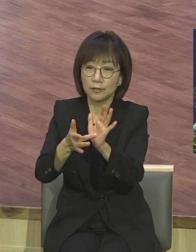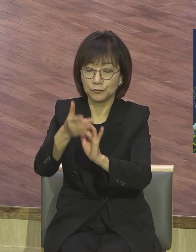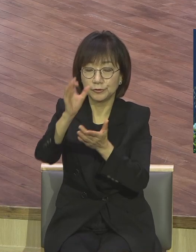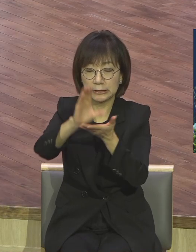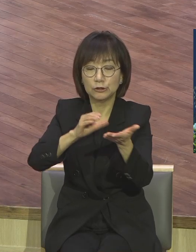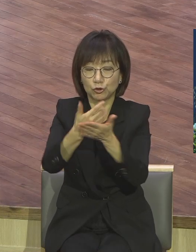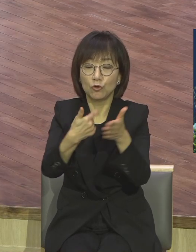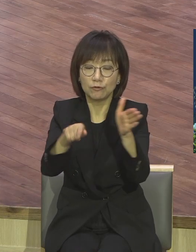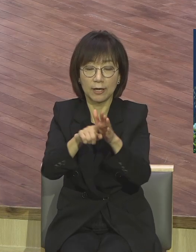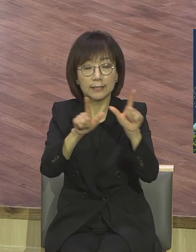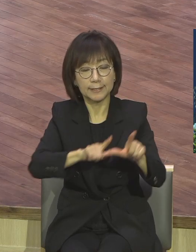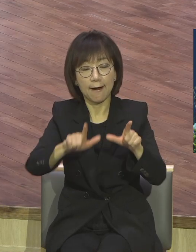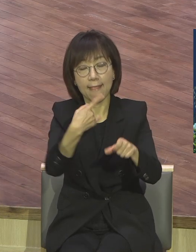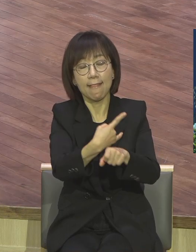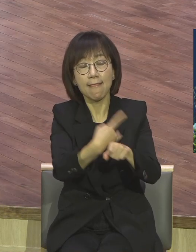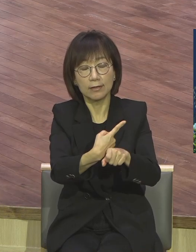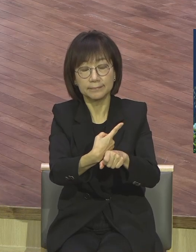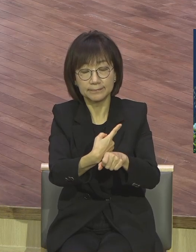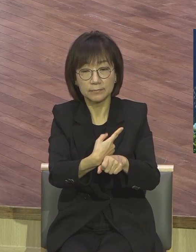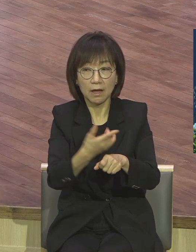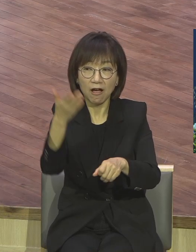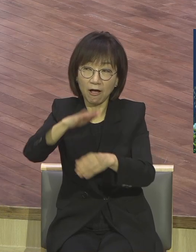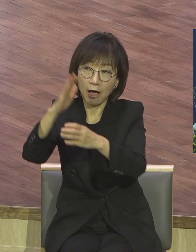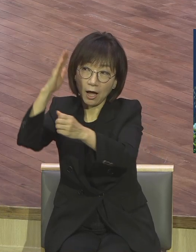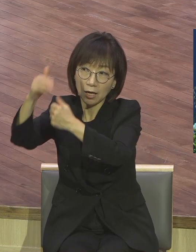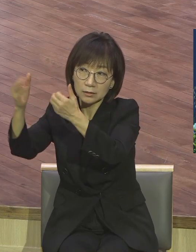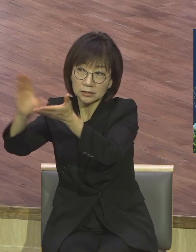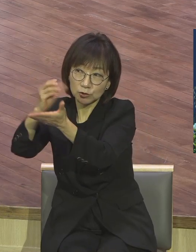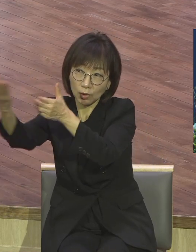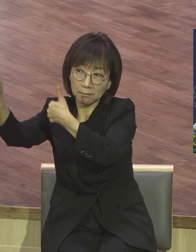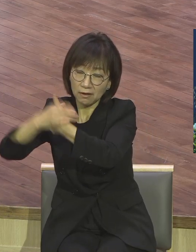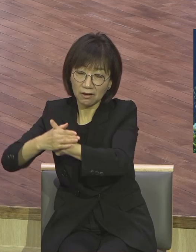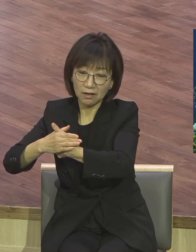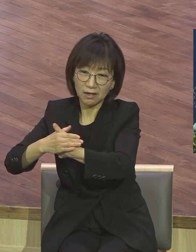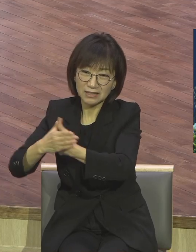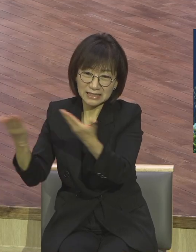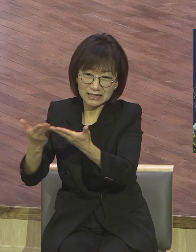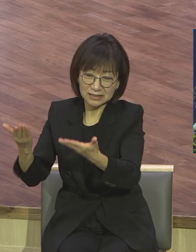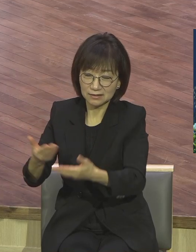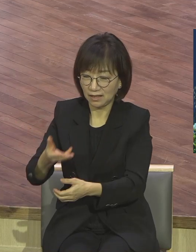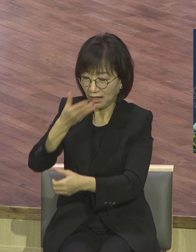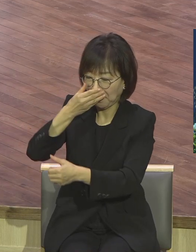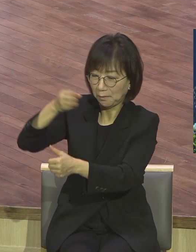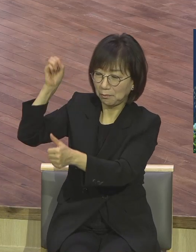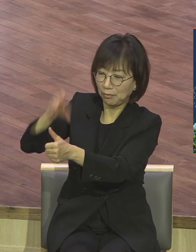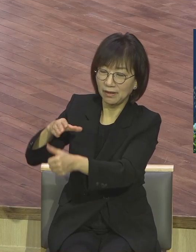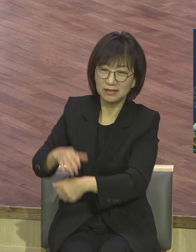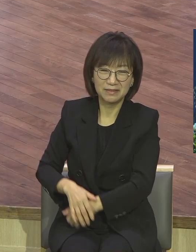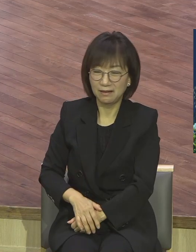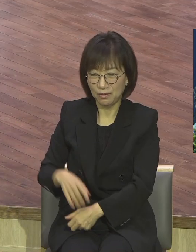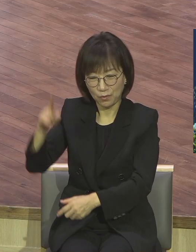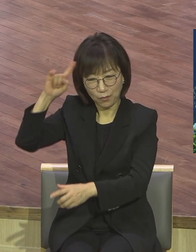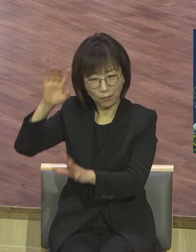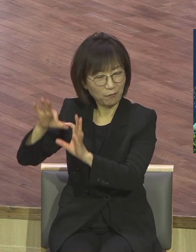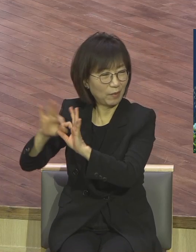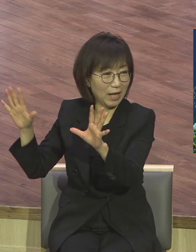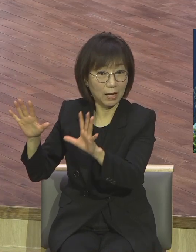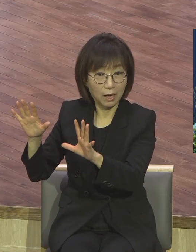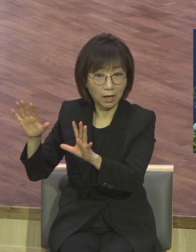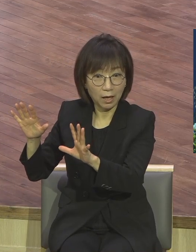그리스도께서 맡긴 직분에 대해서 가볍게 여기고 우습게 여기고 관심이 없다. 예수